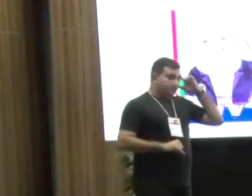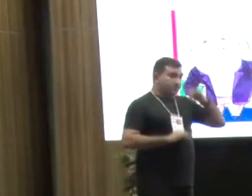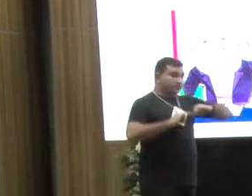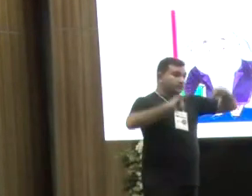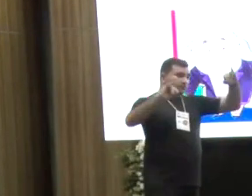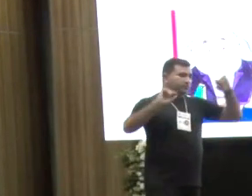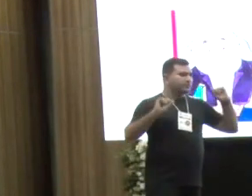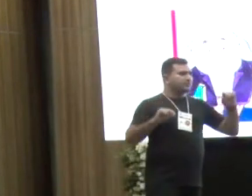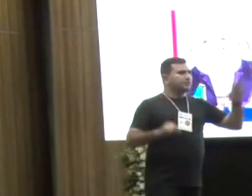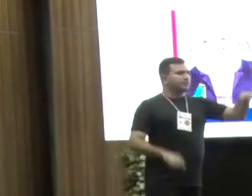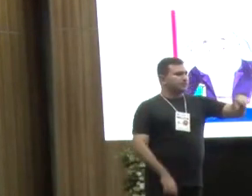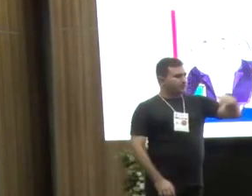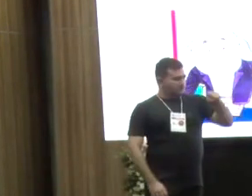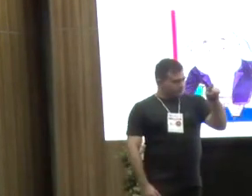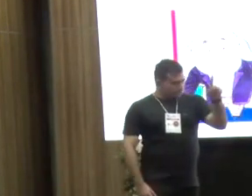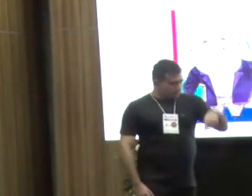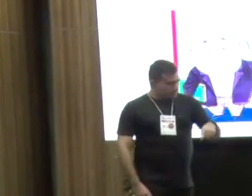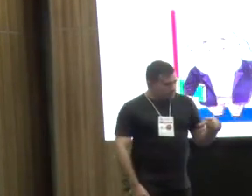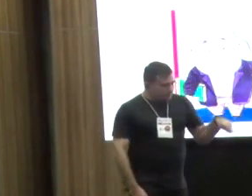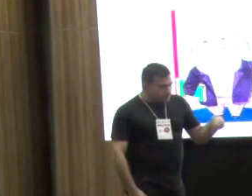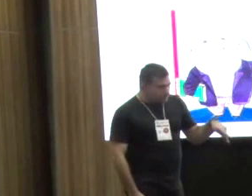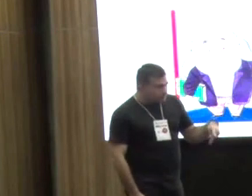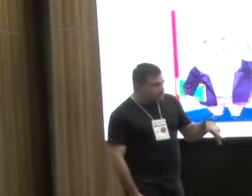ei, você é professor?